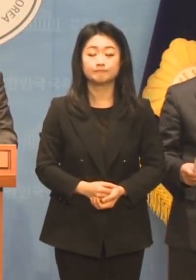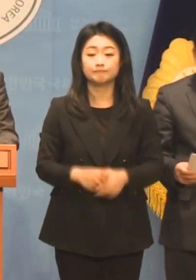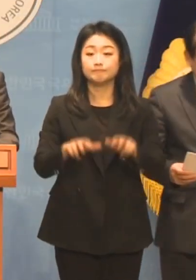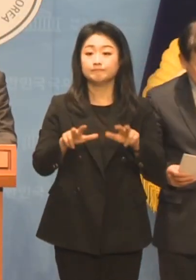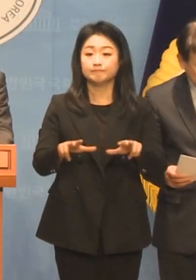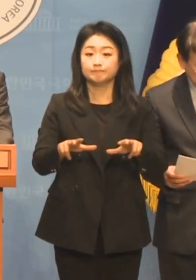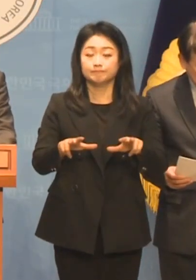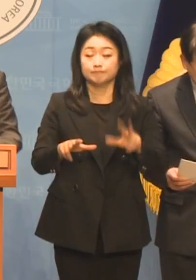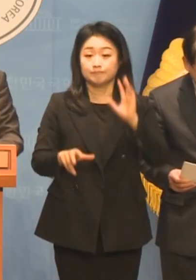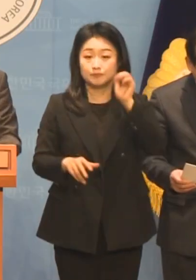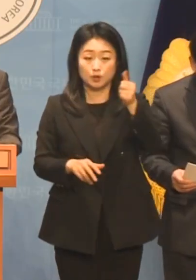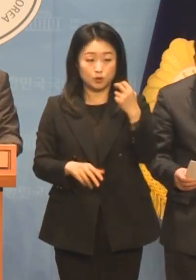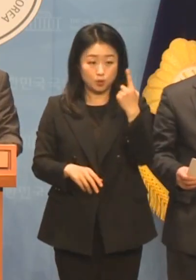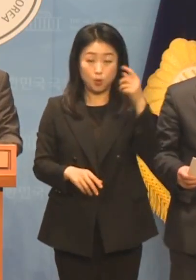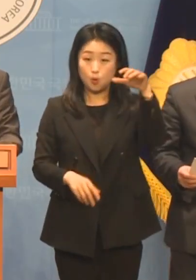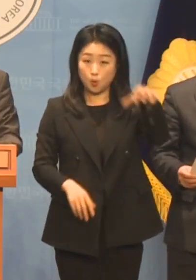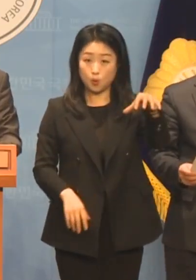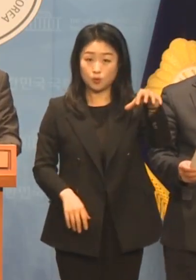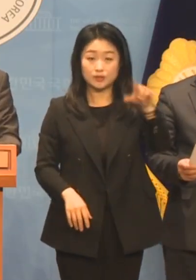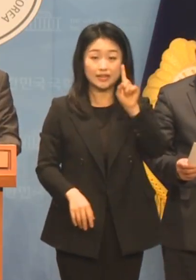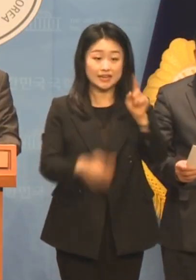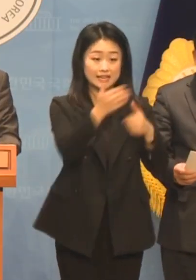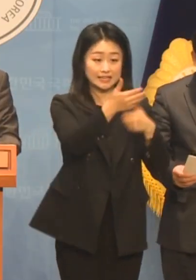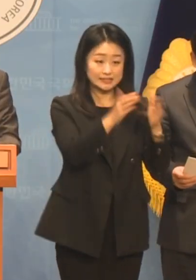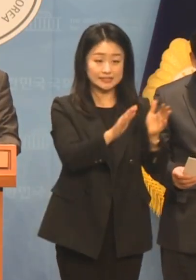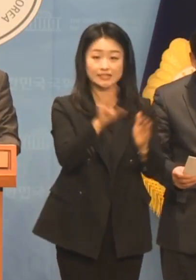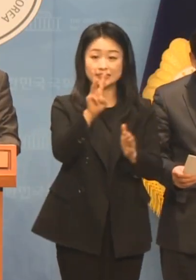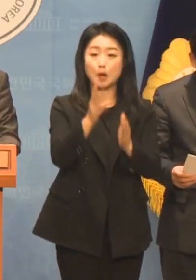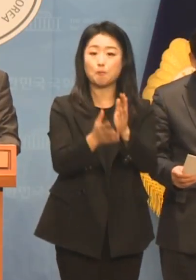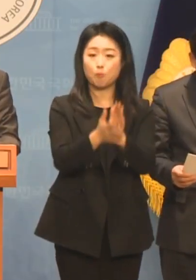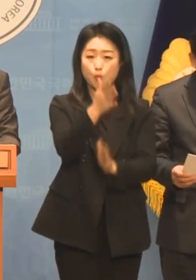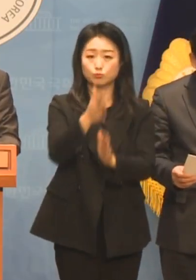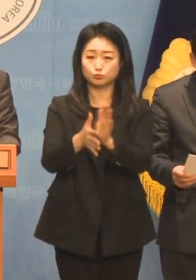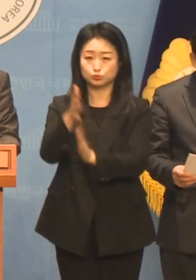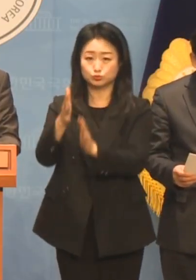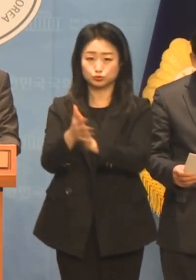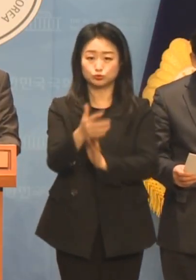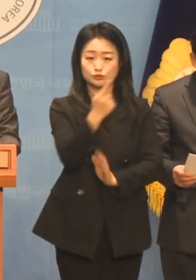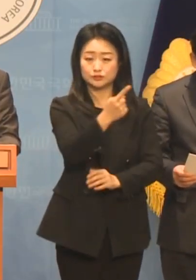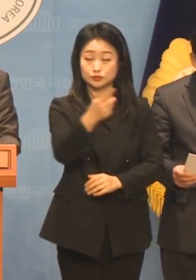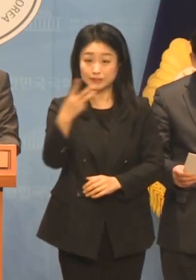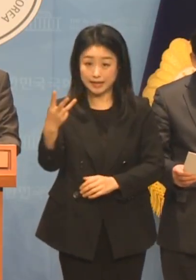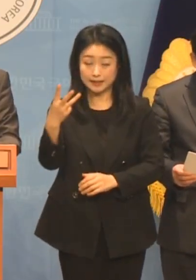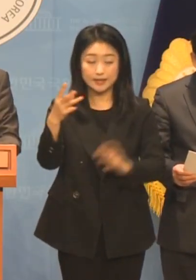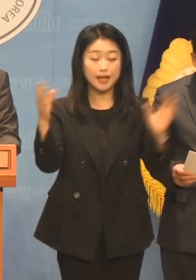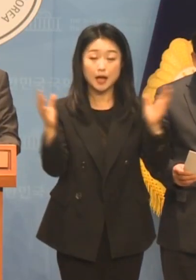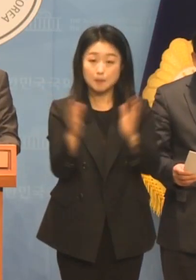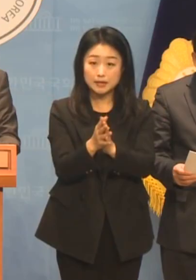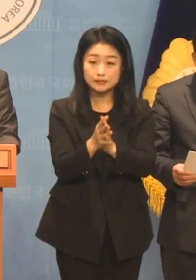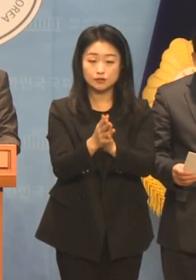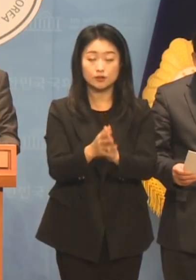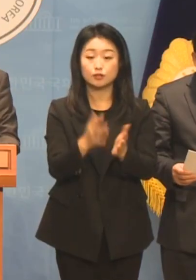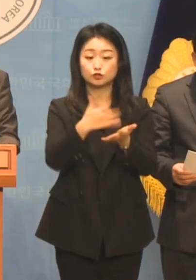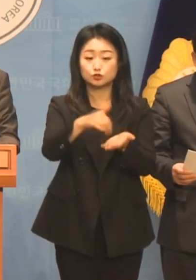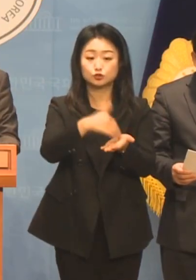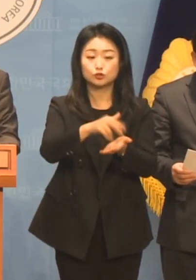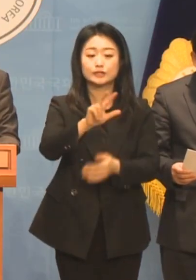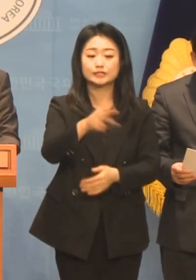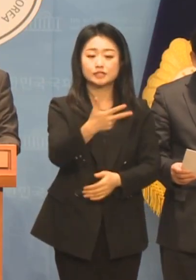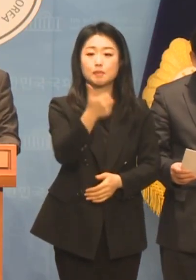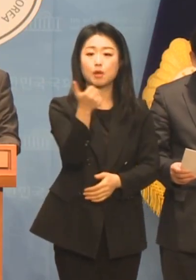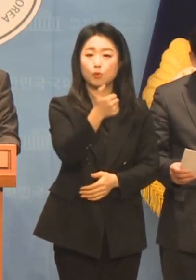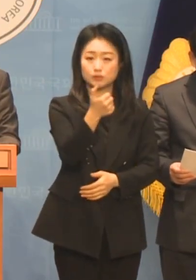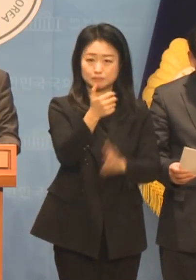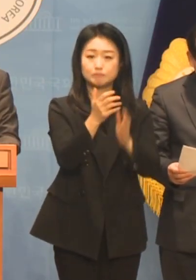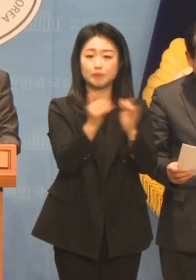현재 대통령 경호처는 일실 3본부를 두고 있으며 특정직, 일반직을 포함하여 정원이